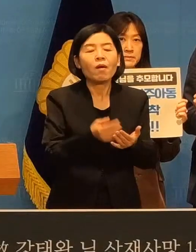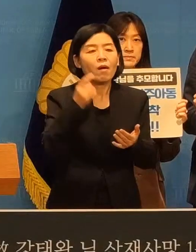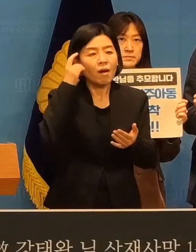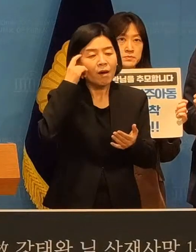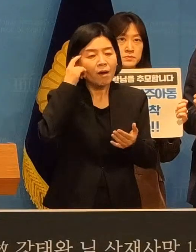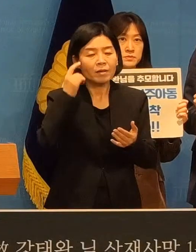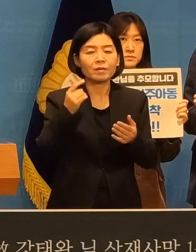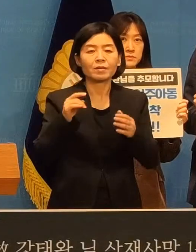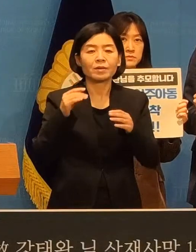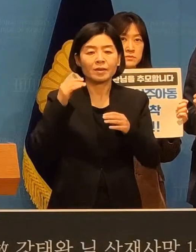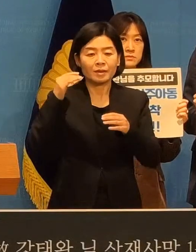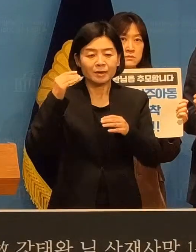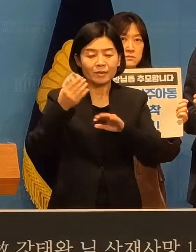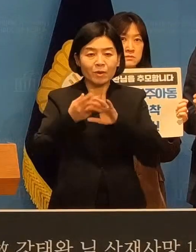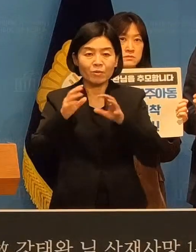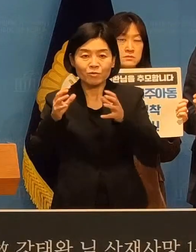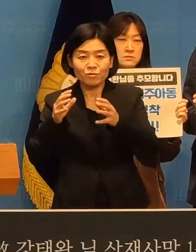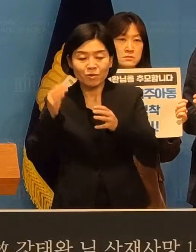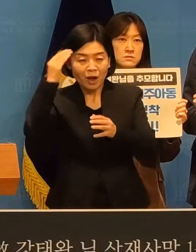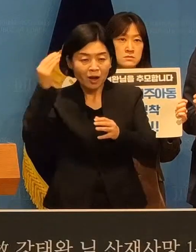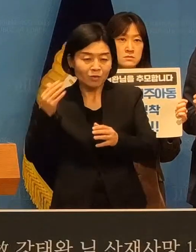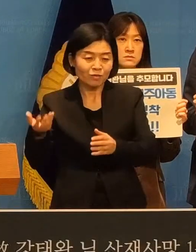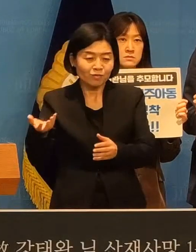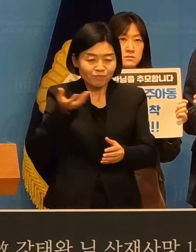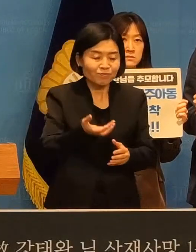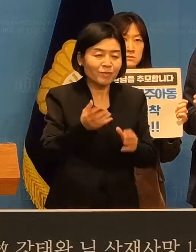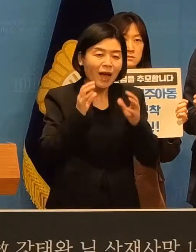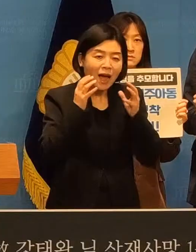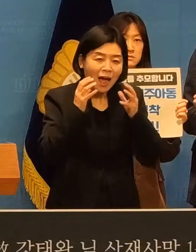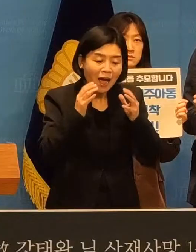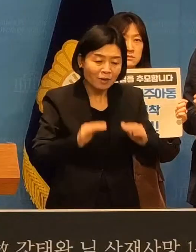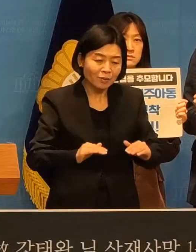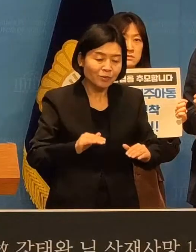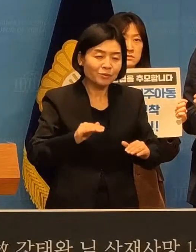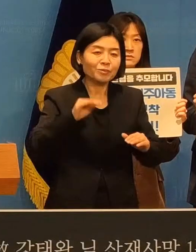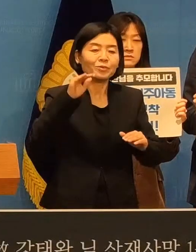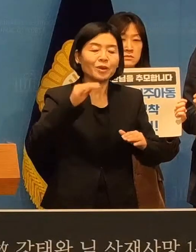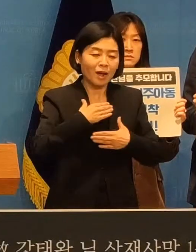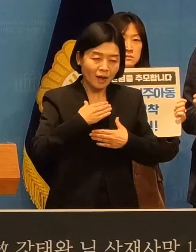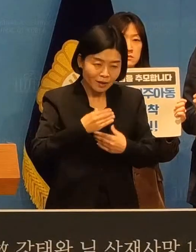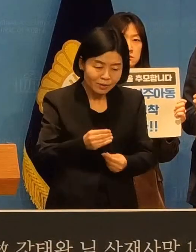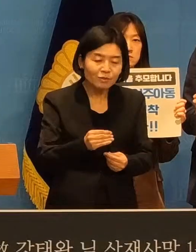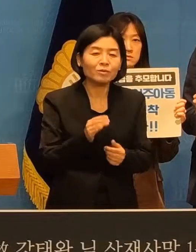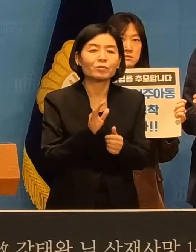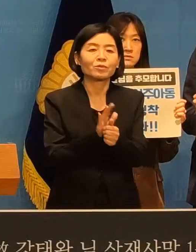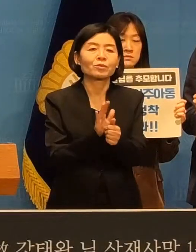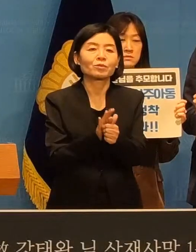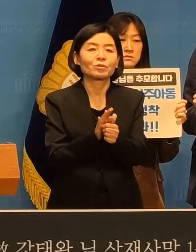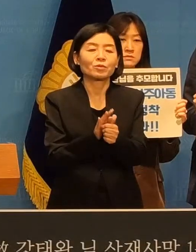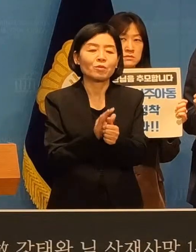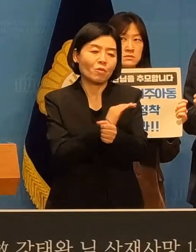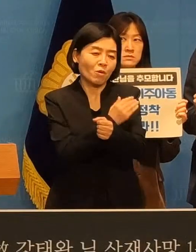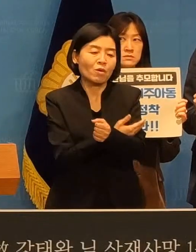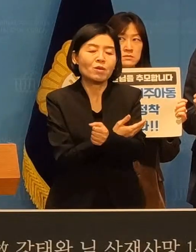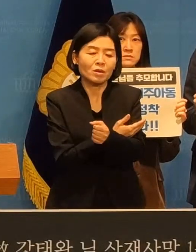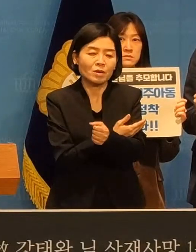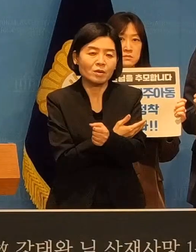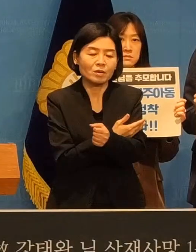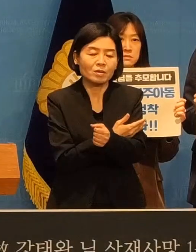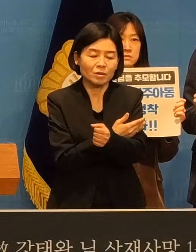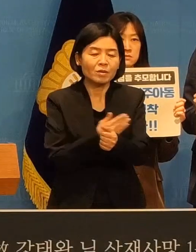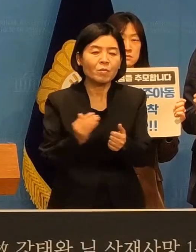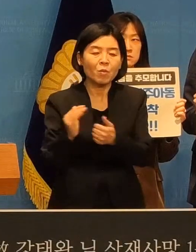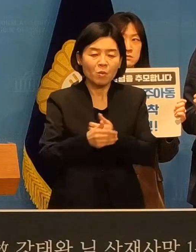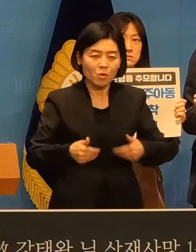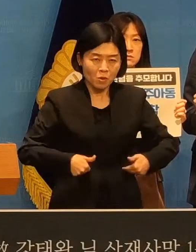이주아동 청소년에게 안정적 체류와 정착의 권리를 보장해야 한다는 과제를 남겼습니다. 이에 이주 배경 아동